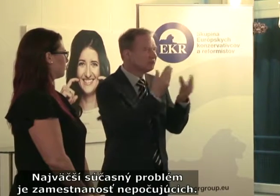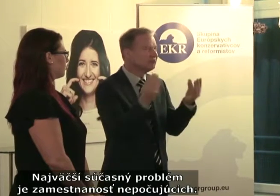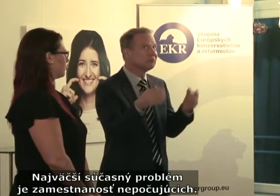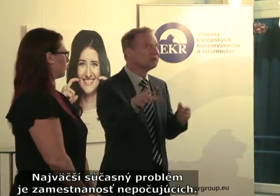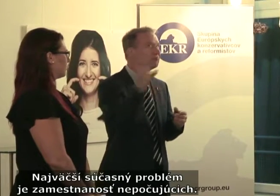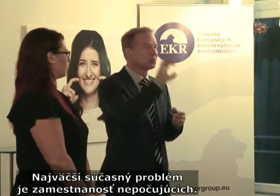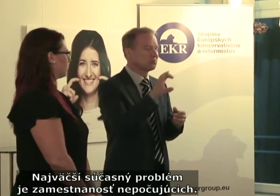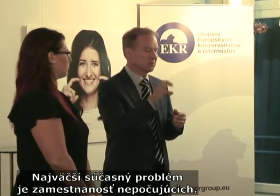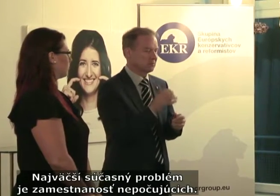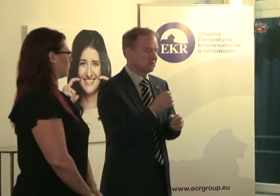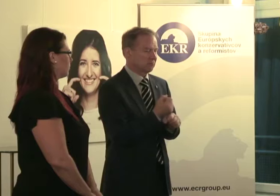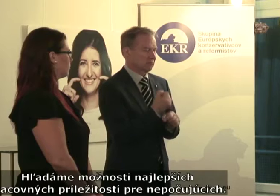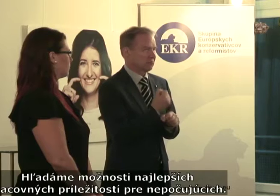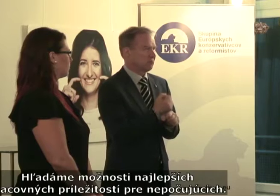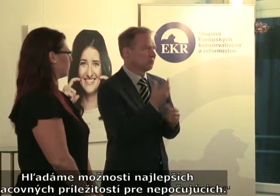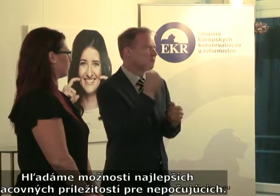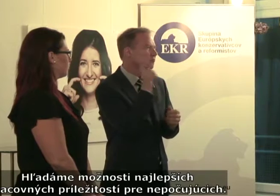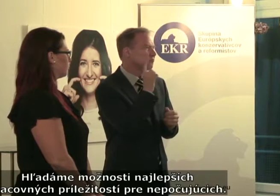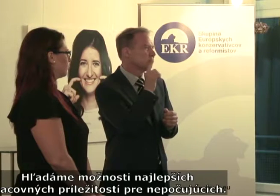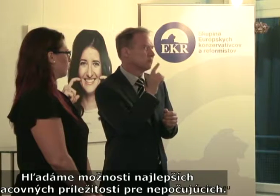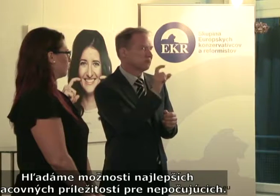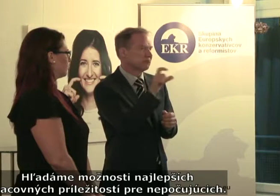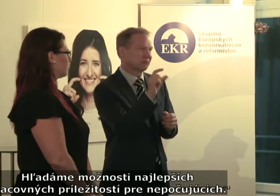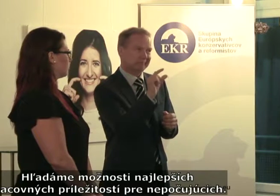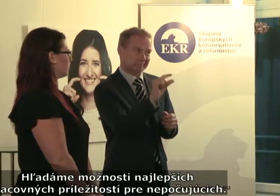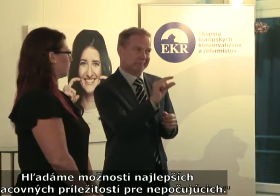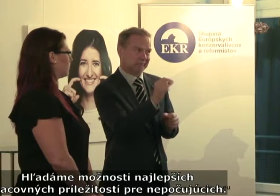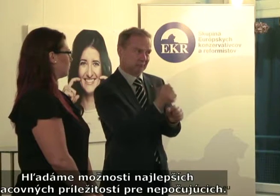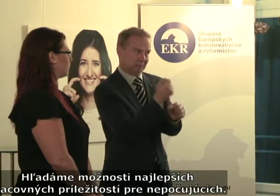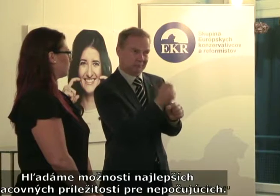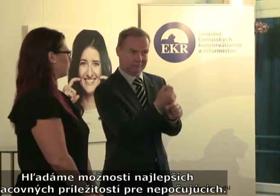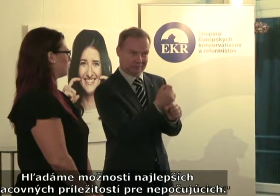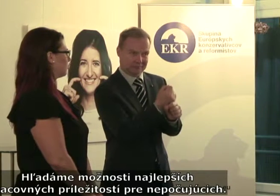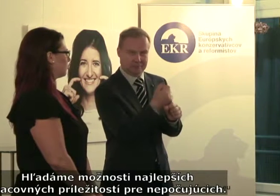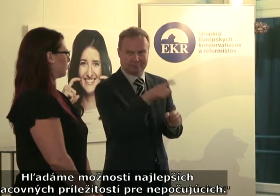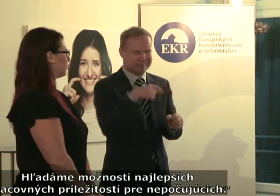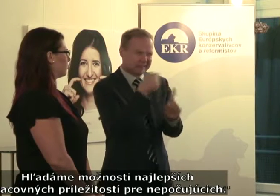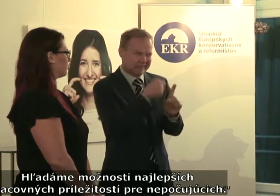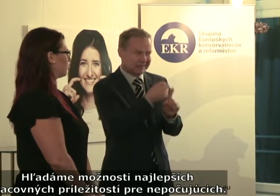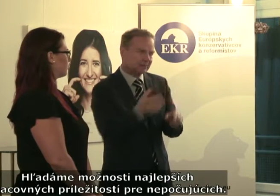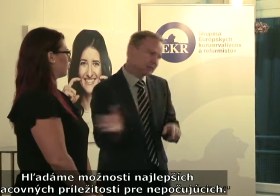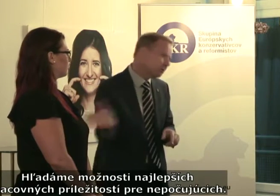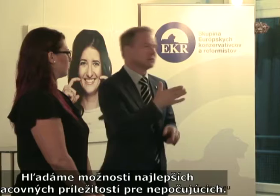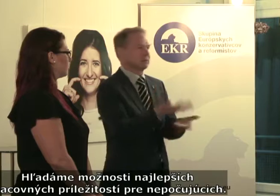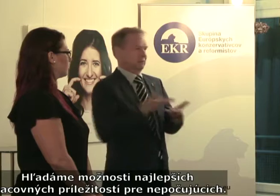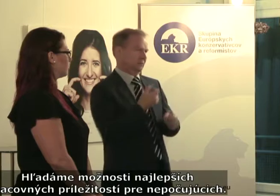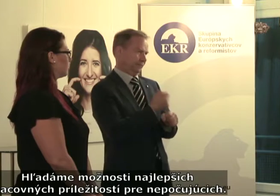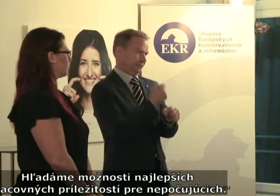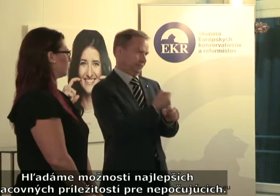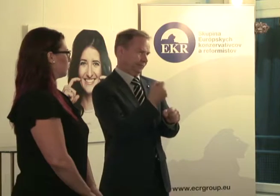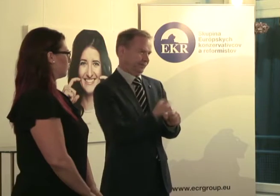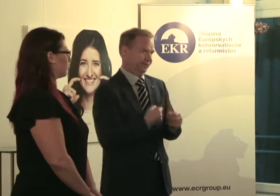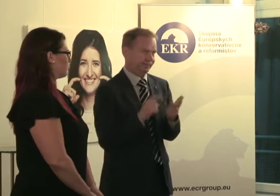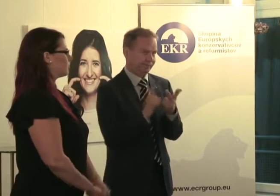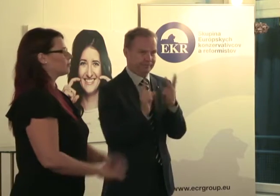Najväčší súčasný problém je zamestnanosť nepočujúcich. Hľadáme možnosti najlepších pracovných príležitostí